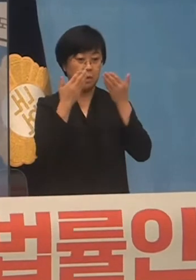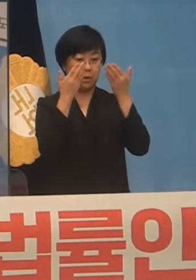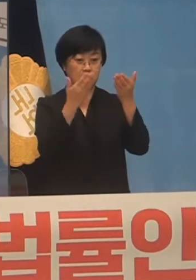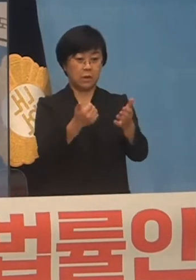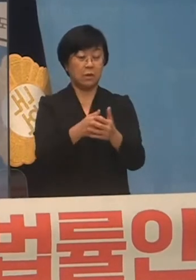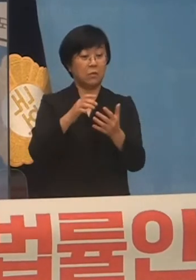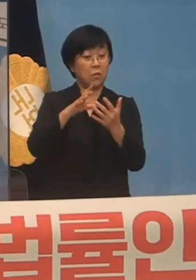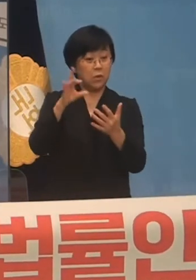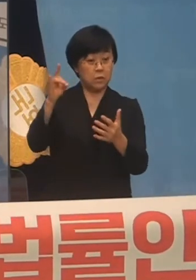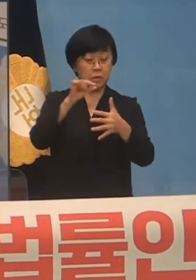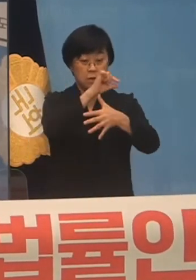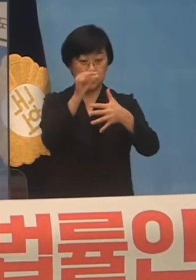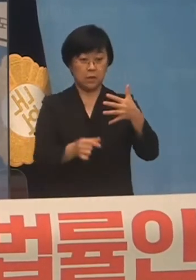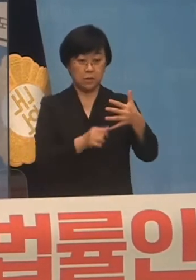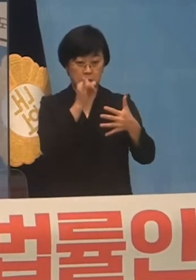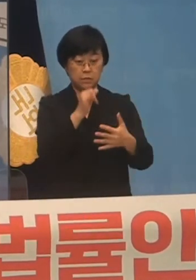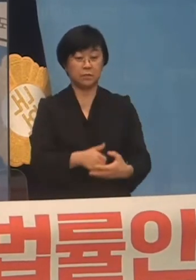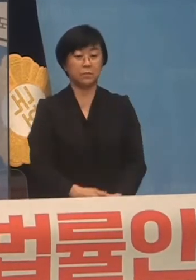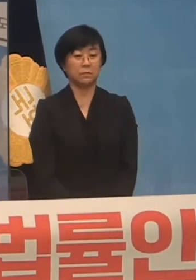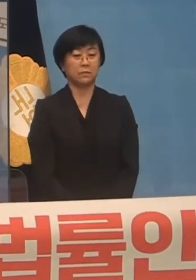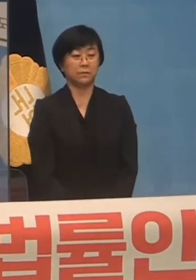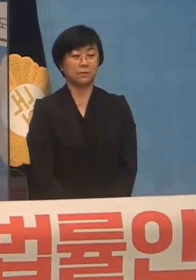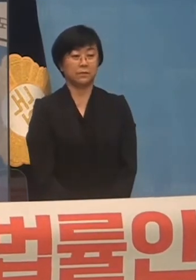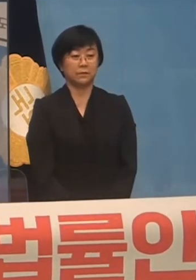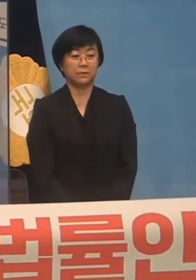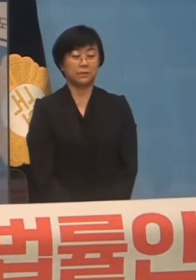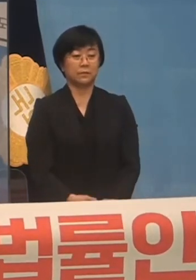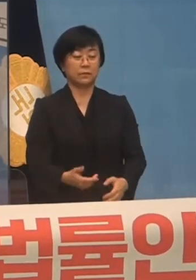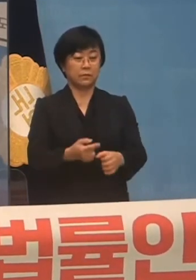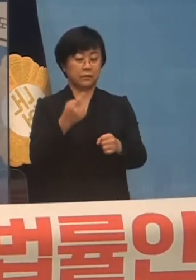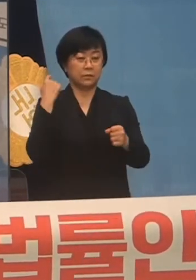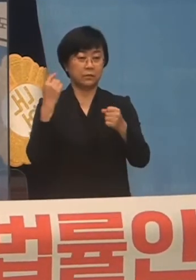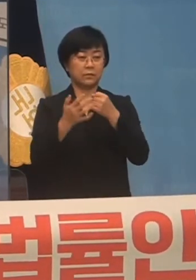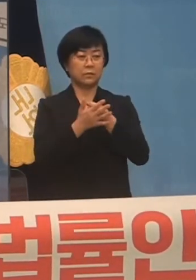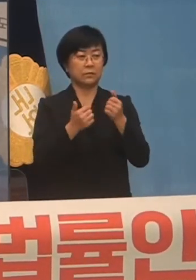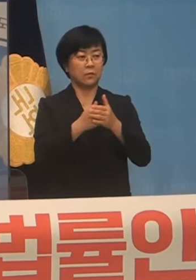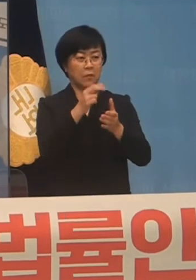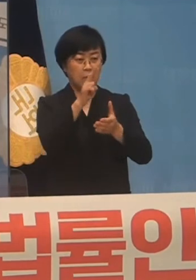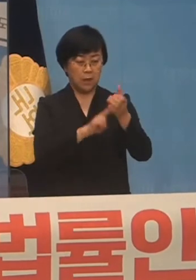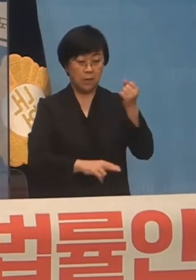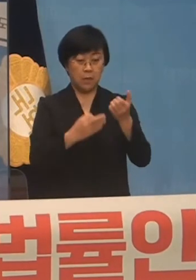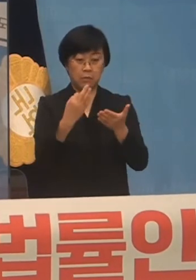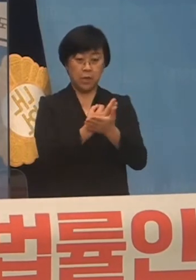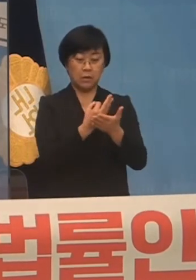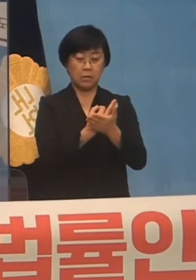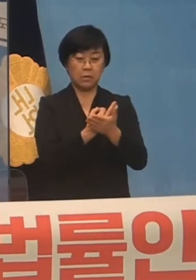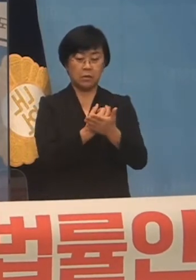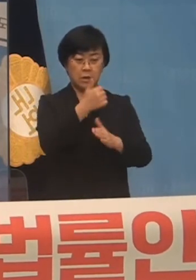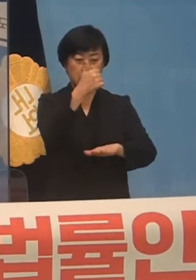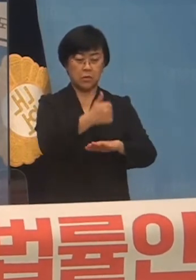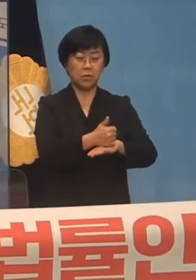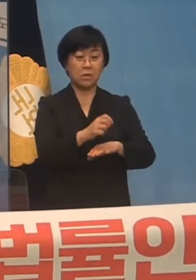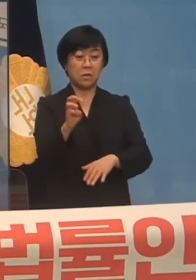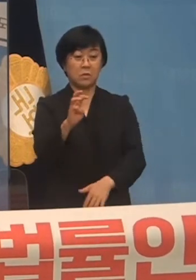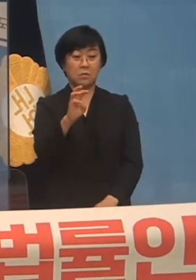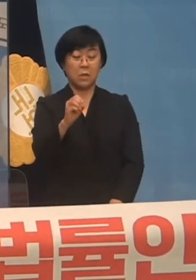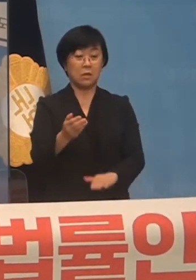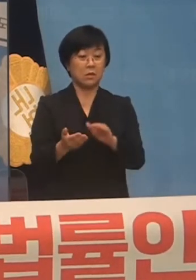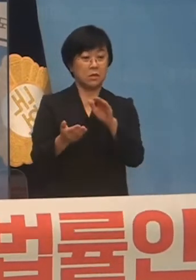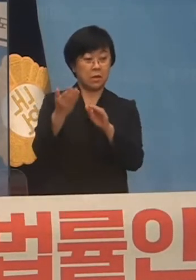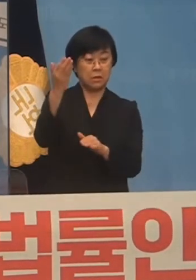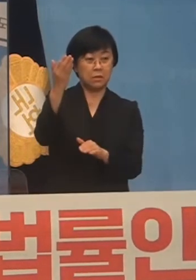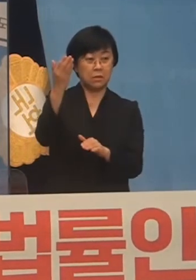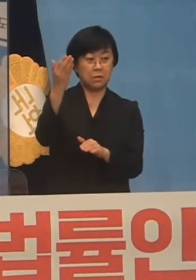선정 절차를 만들었습니다. 전년도 판매 매출액 1,000억 이상이고 최종 가격이 30만 원